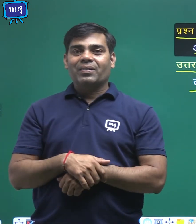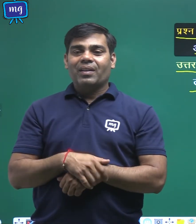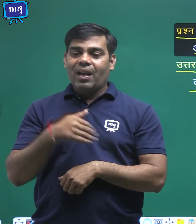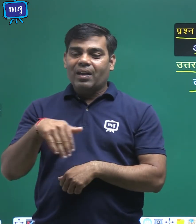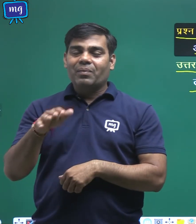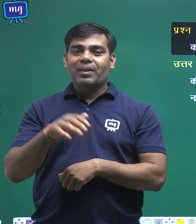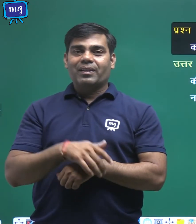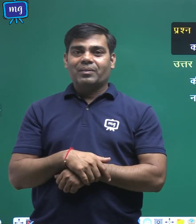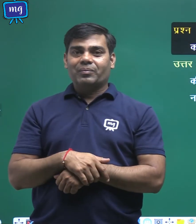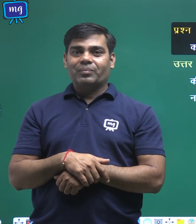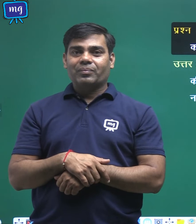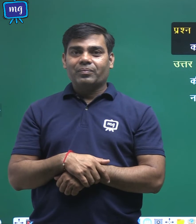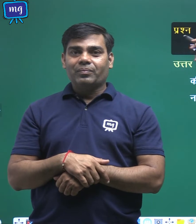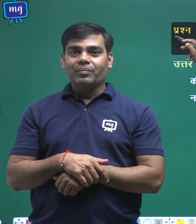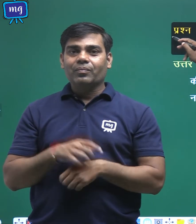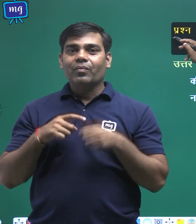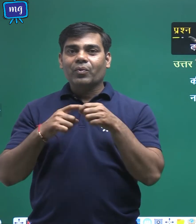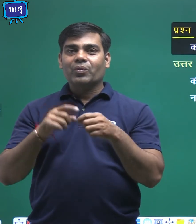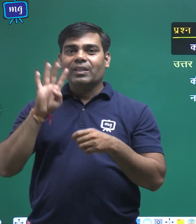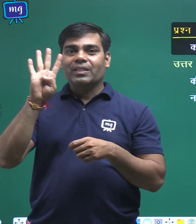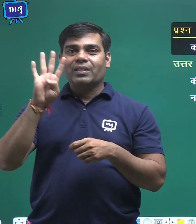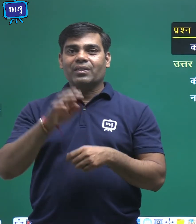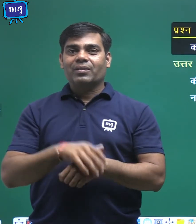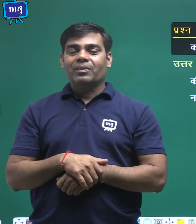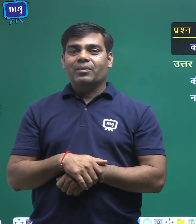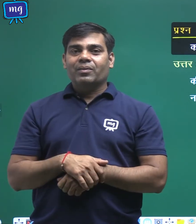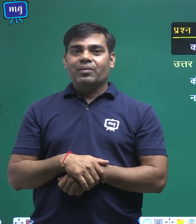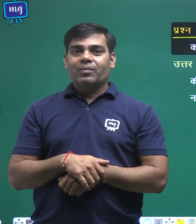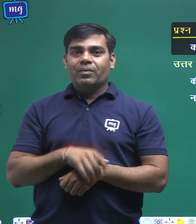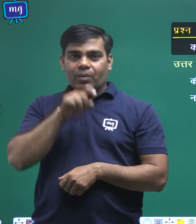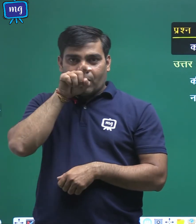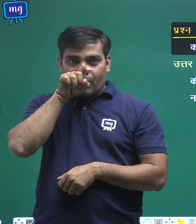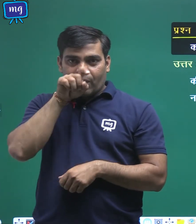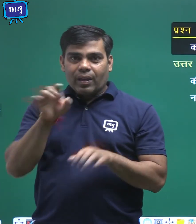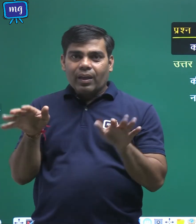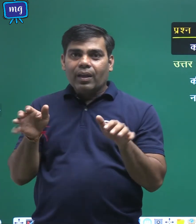आगे बढ़े। प्रश्न 4, कौवे के